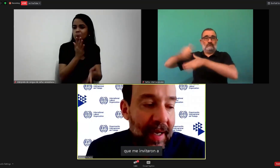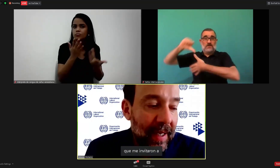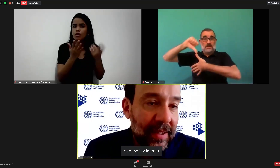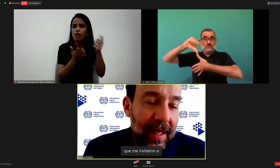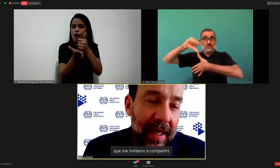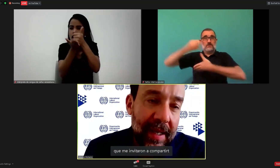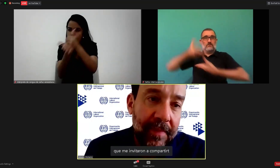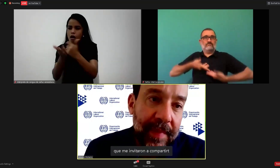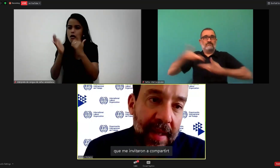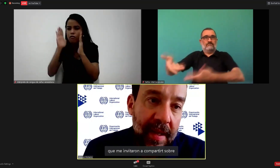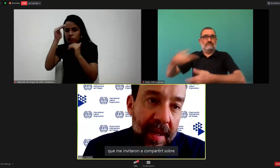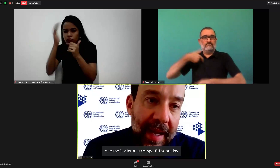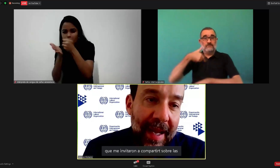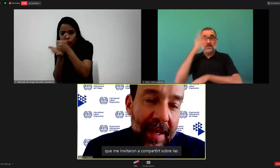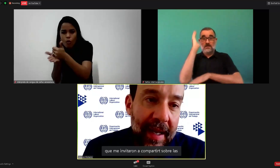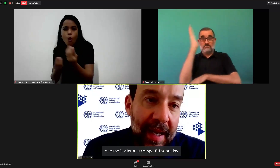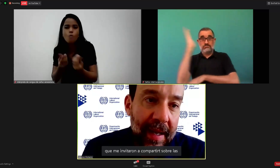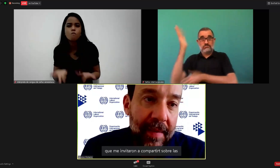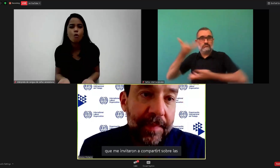respecto a